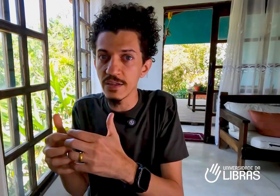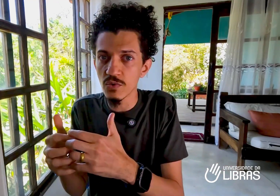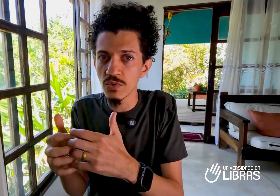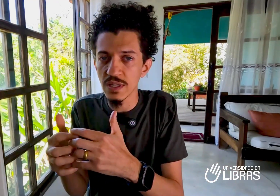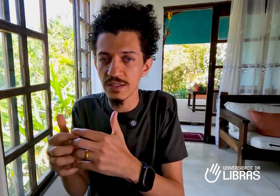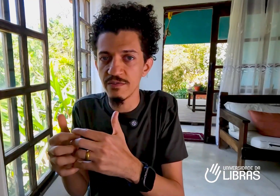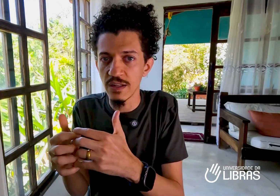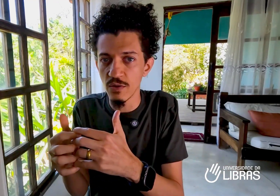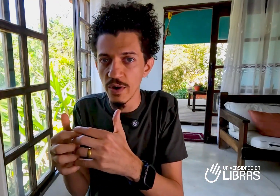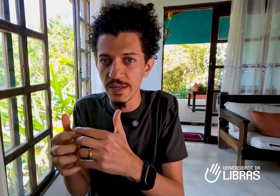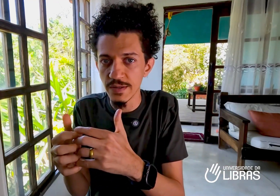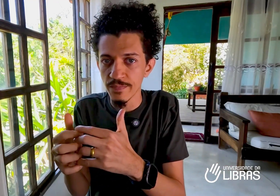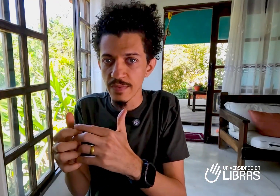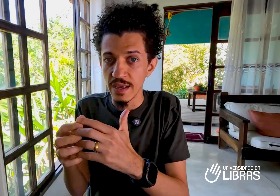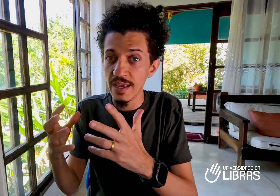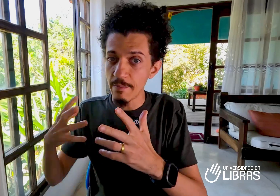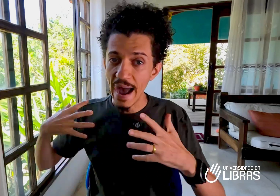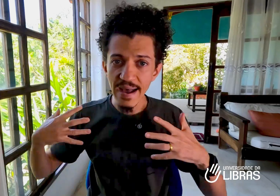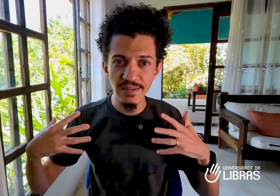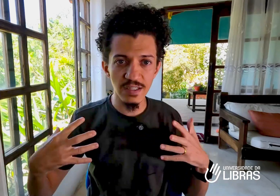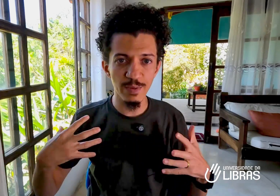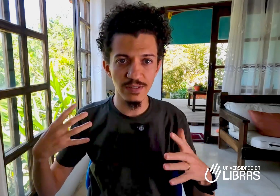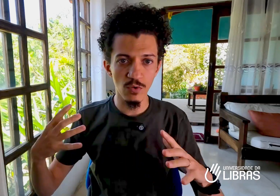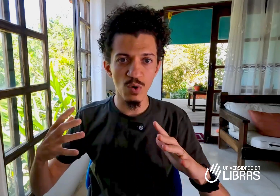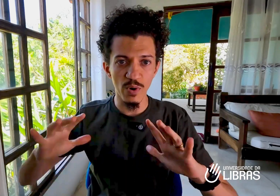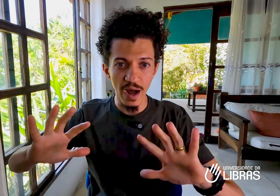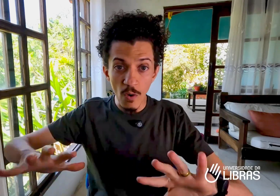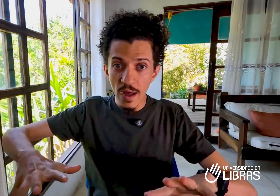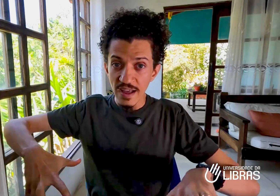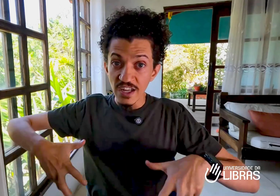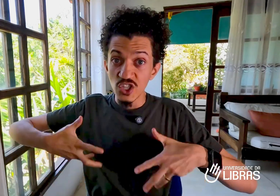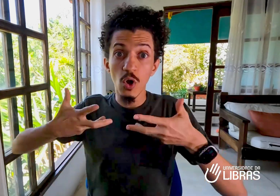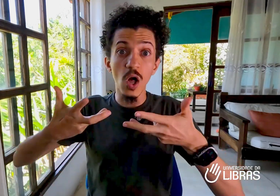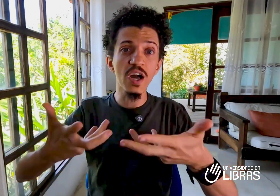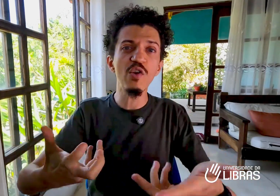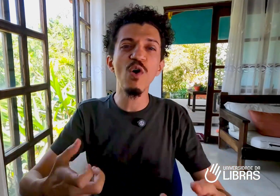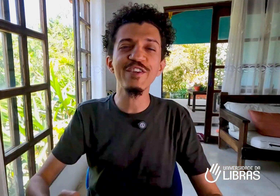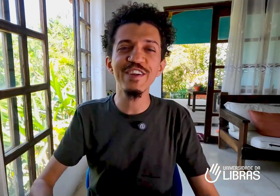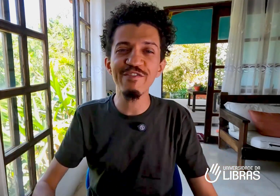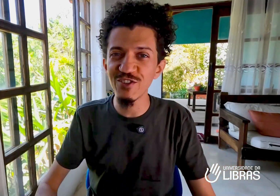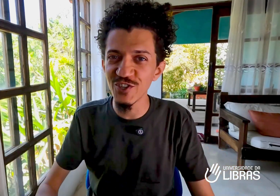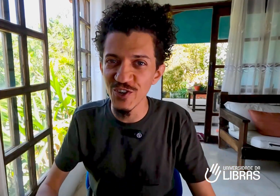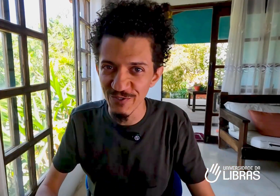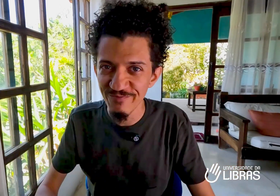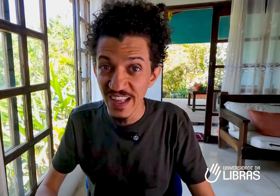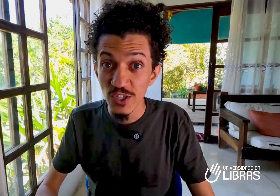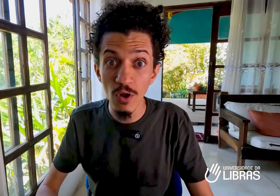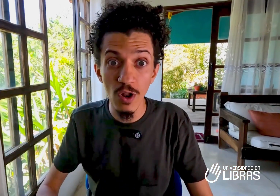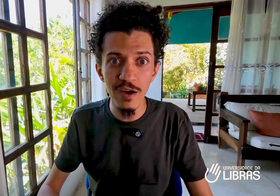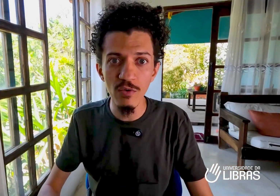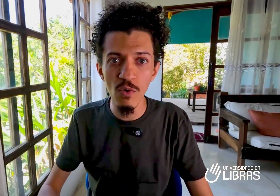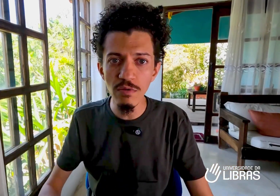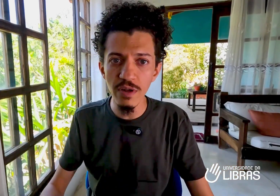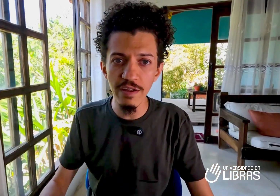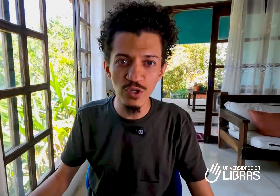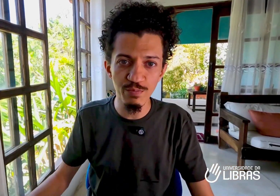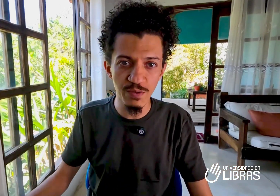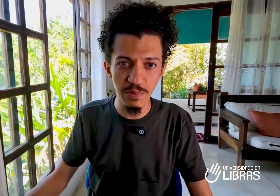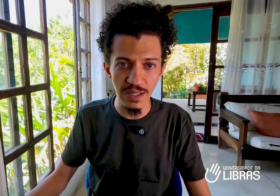com os classificadores, e mais essa expressão corporal, te coloca no outro nível de jogo, te coloca no outro nível de